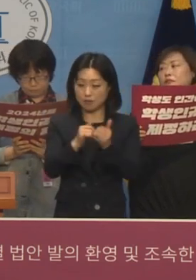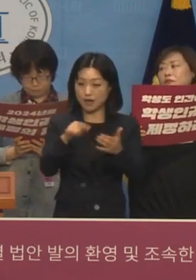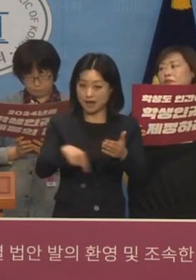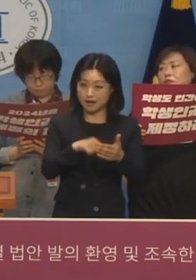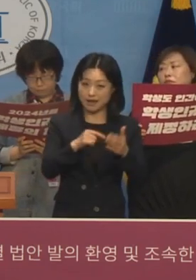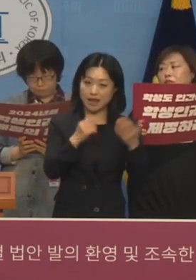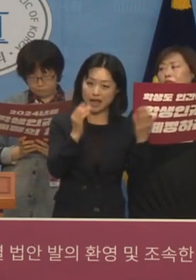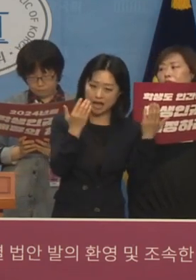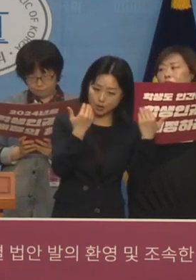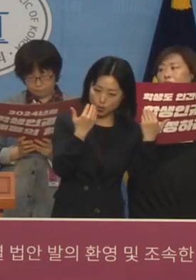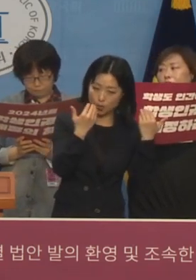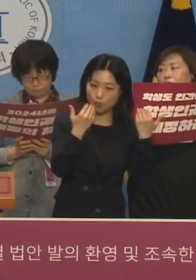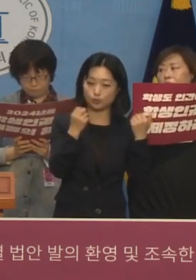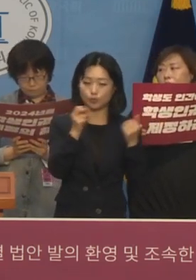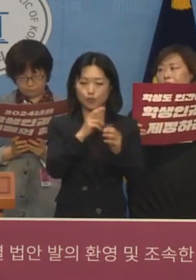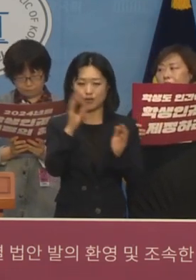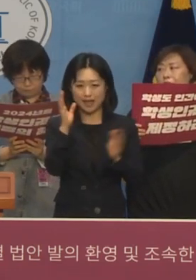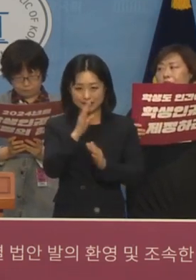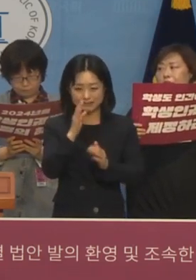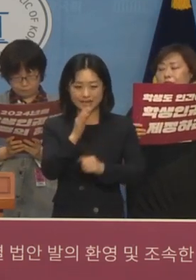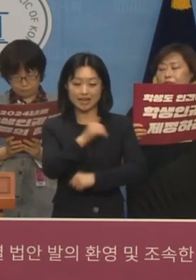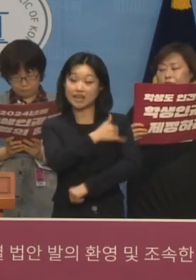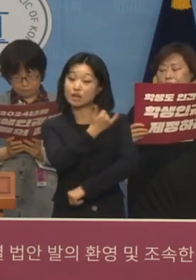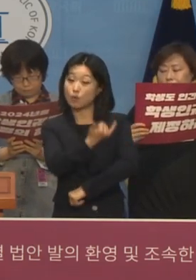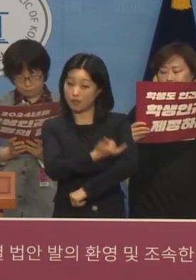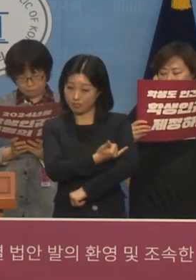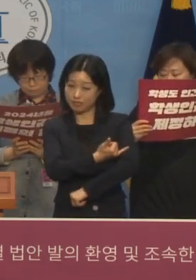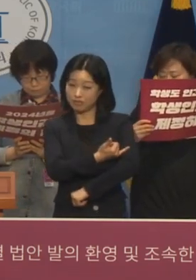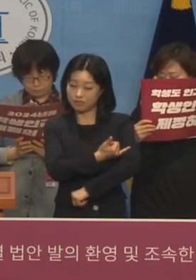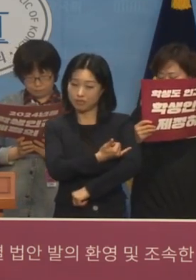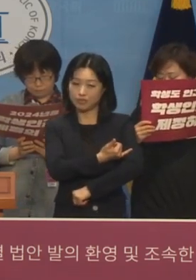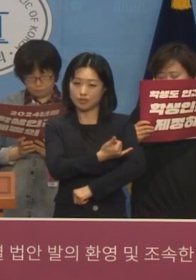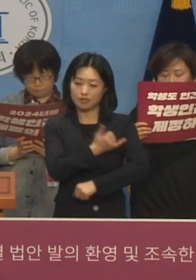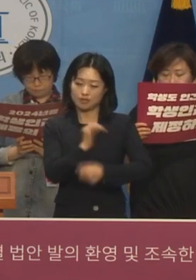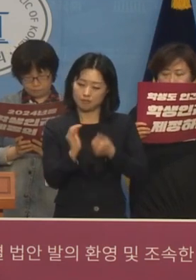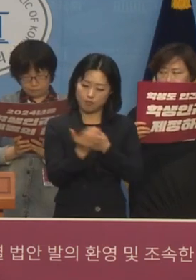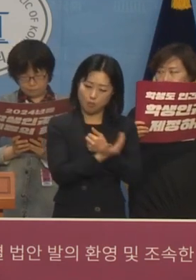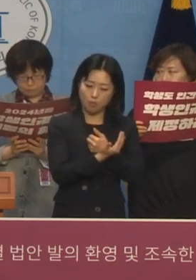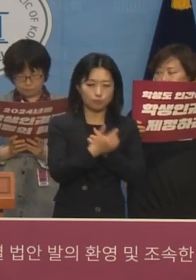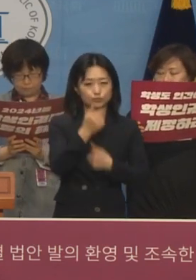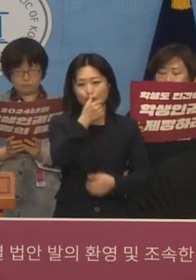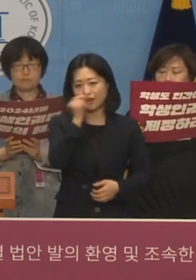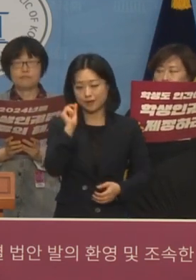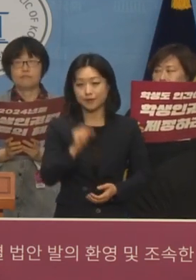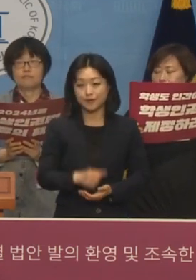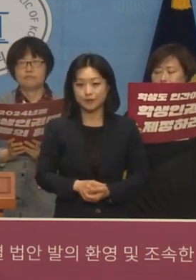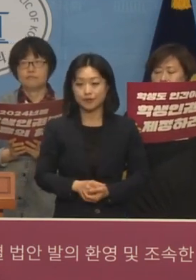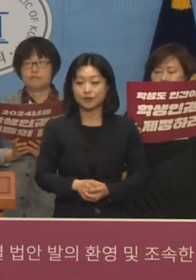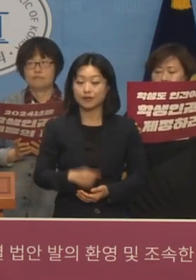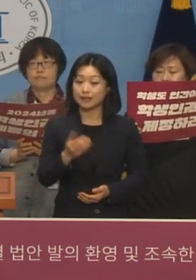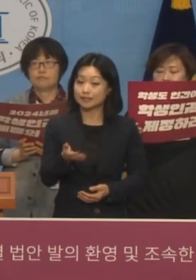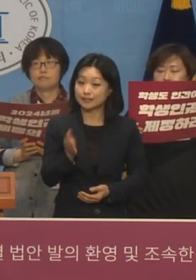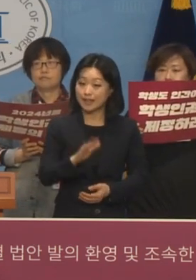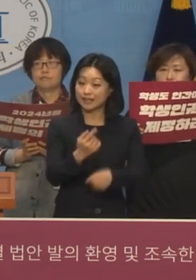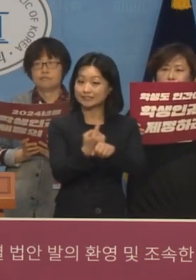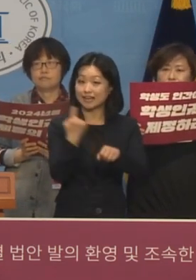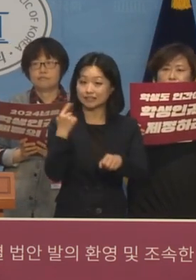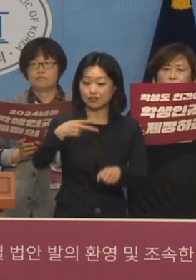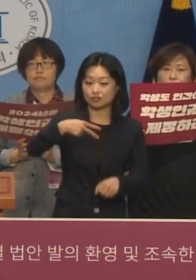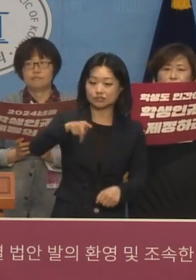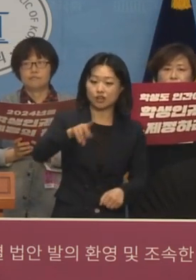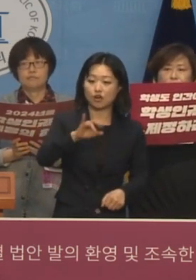물론 사회에서 학생들의 인권이 온전하게 보장되어 있지 못합니다. 그런데 작년에 서희초